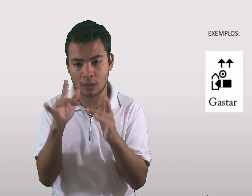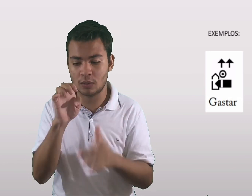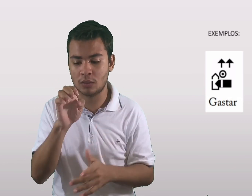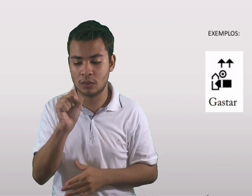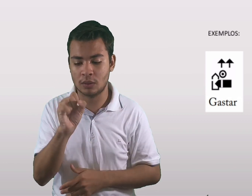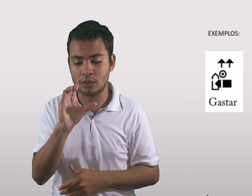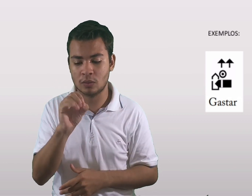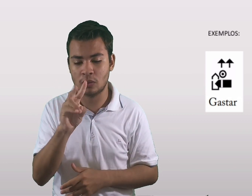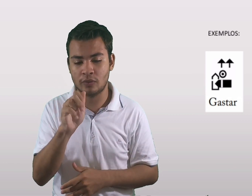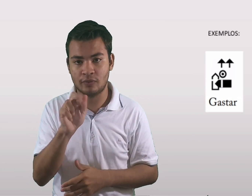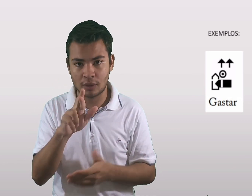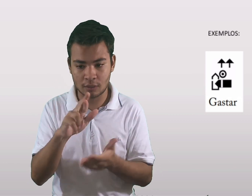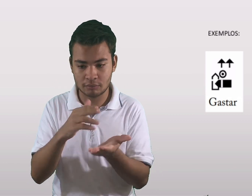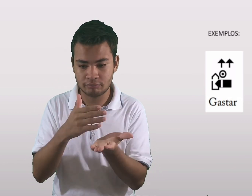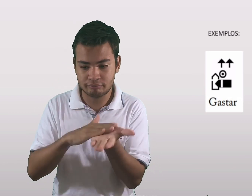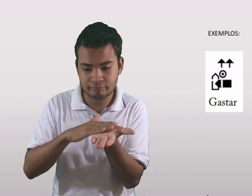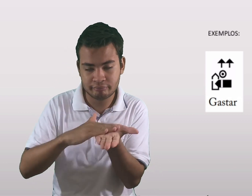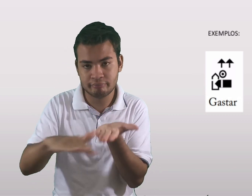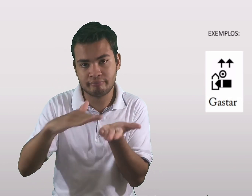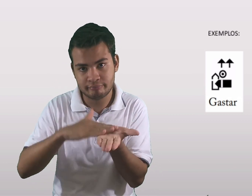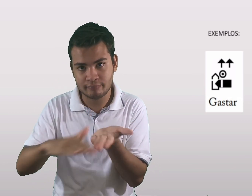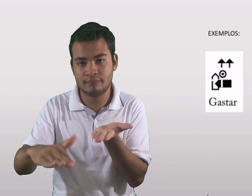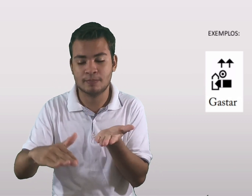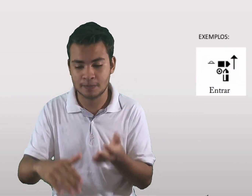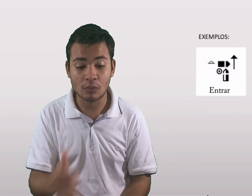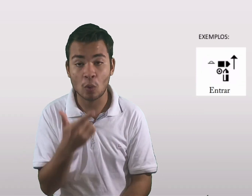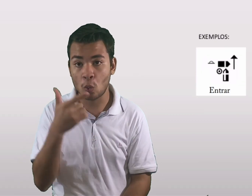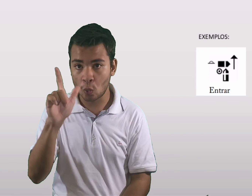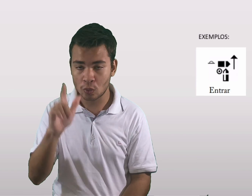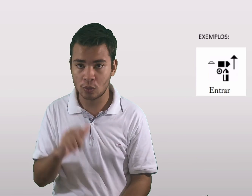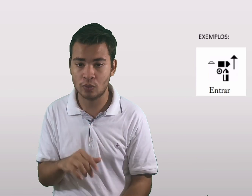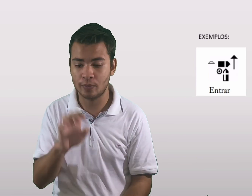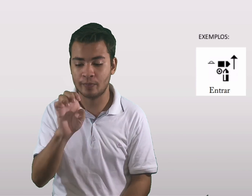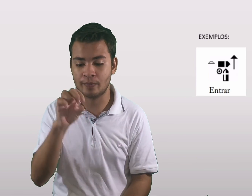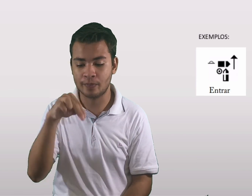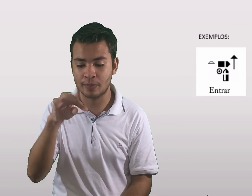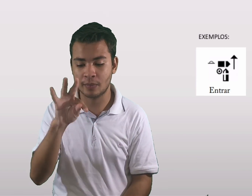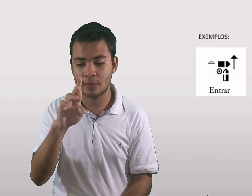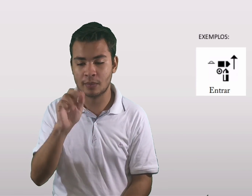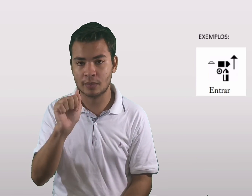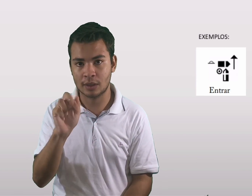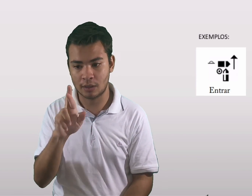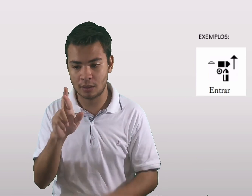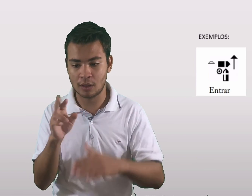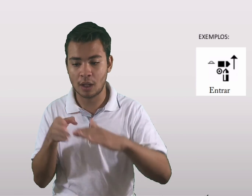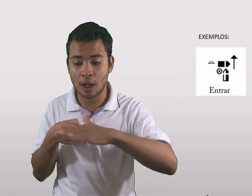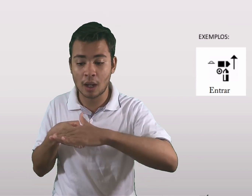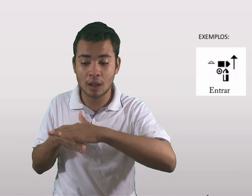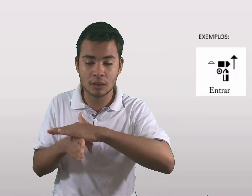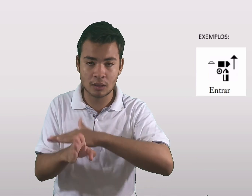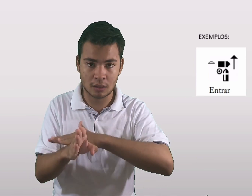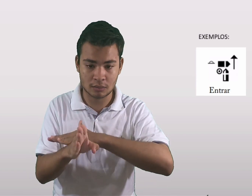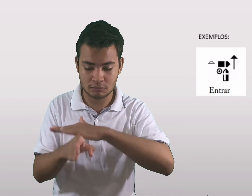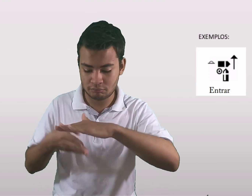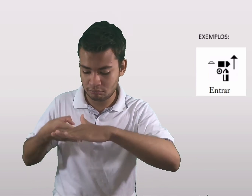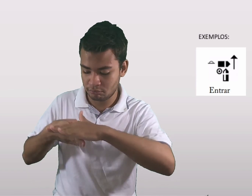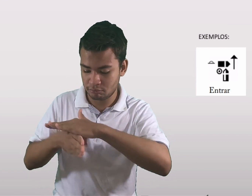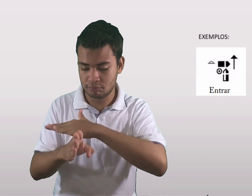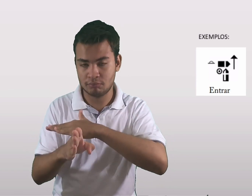a mão passa uma pela outra, eu tenho esse contato escovar. Outro exemplo, entrar.